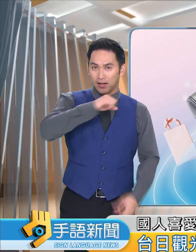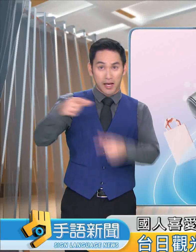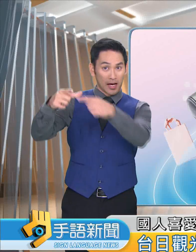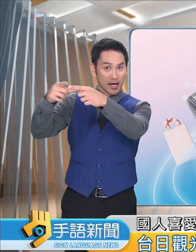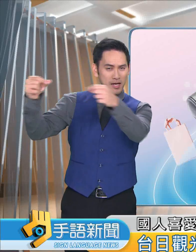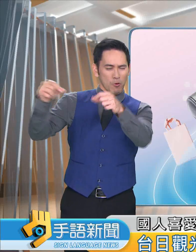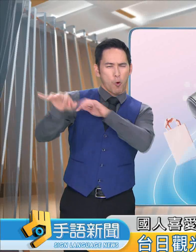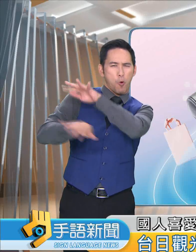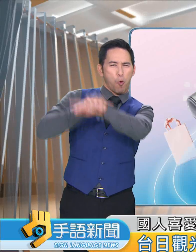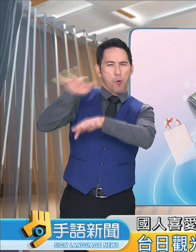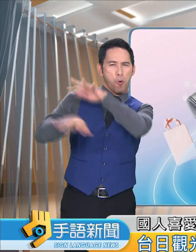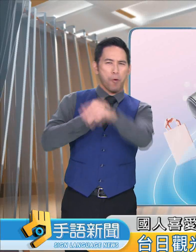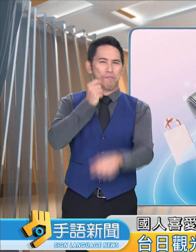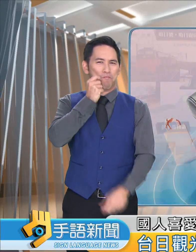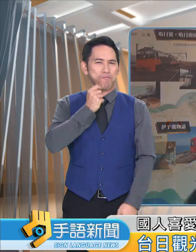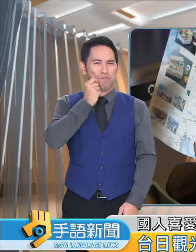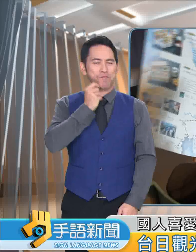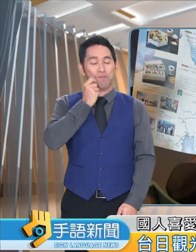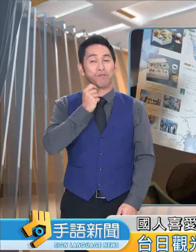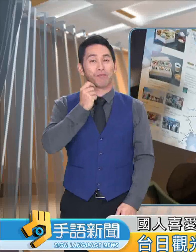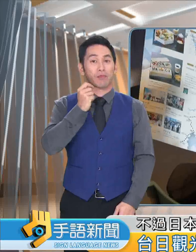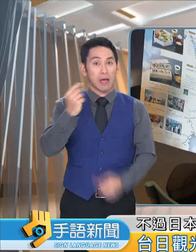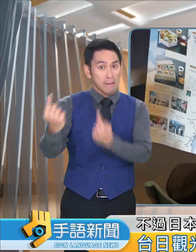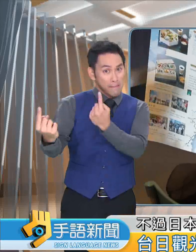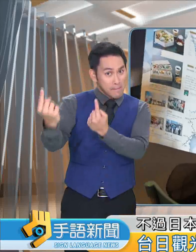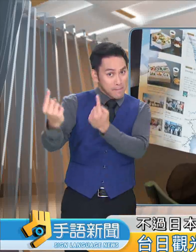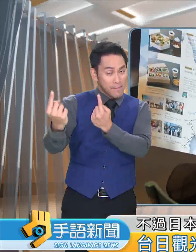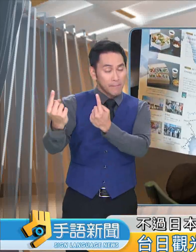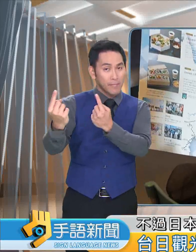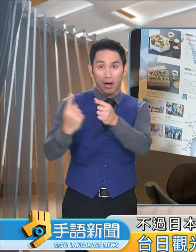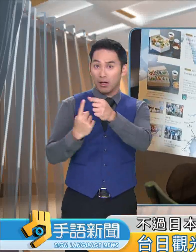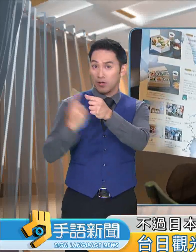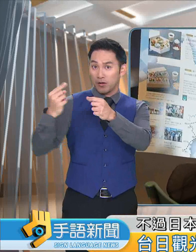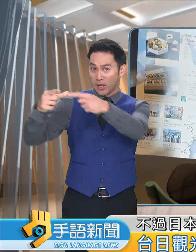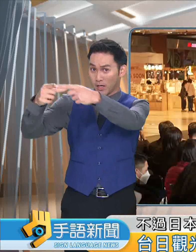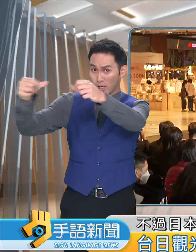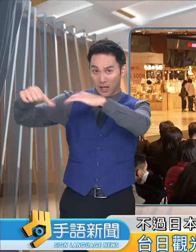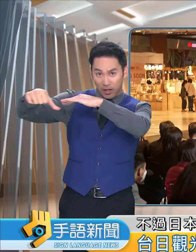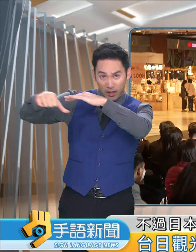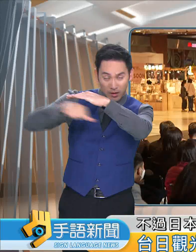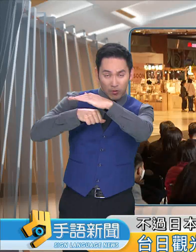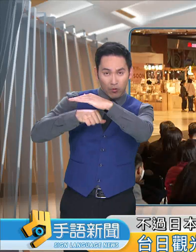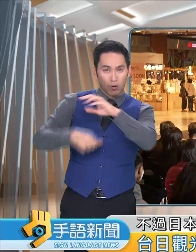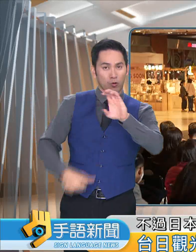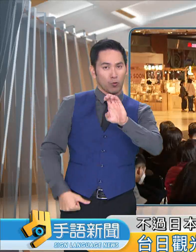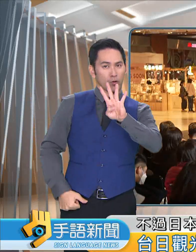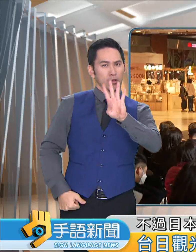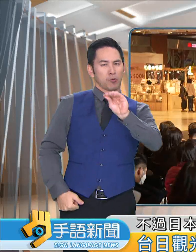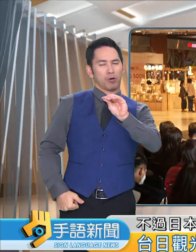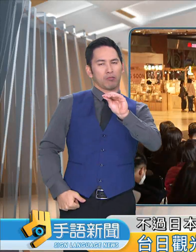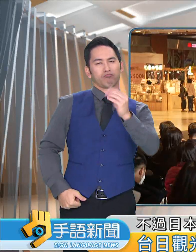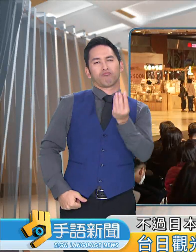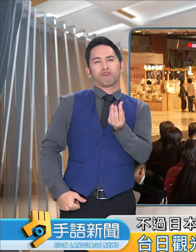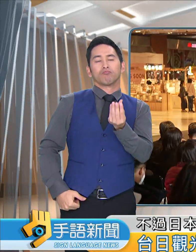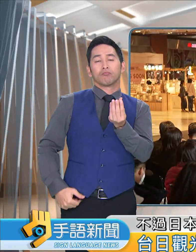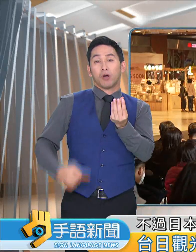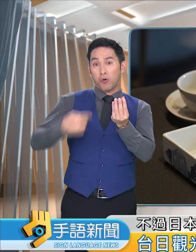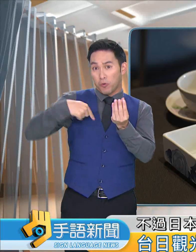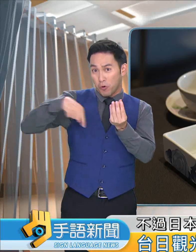国人喜爱赴日旅游，不过日本来台旅客去年只有94万人次，